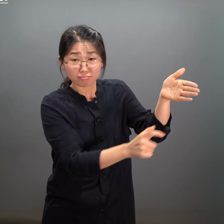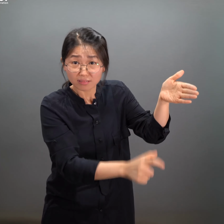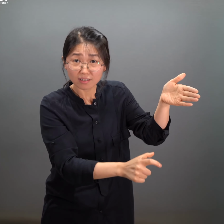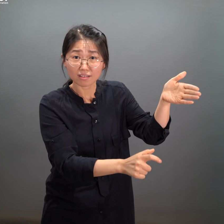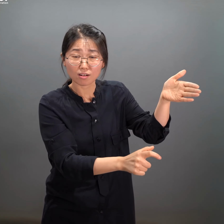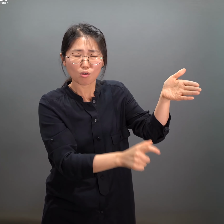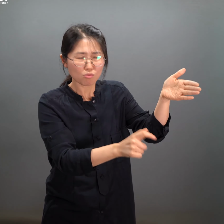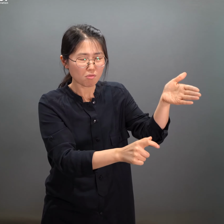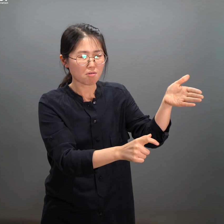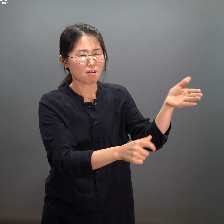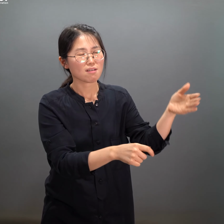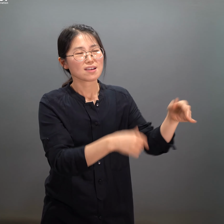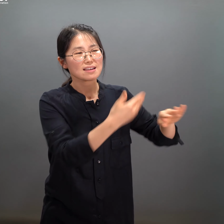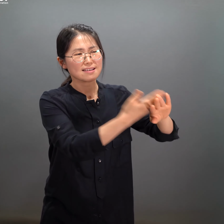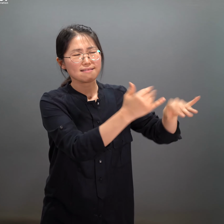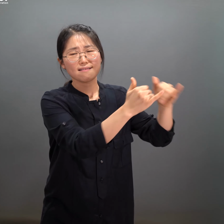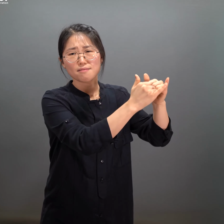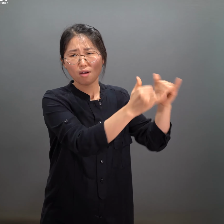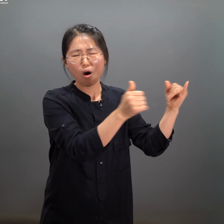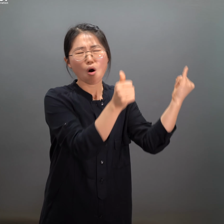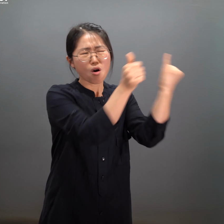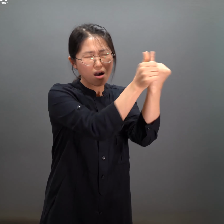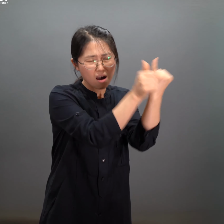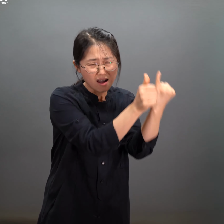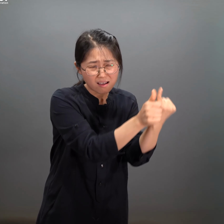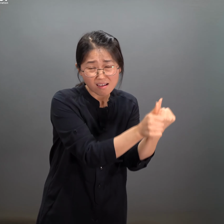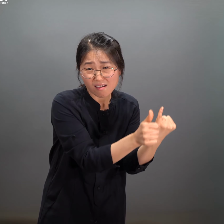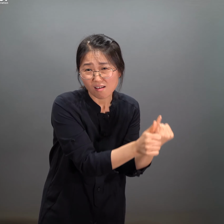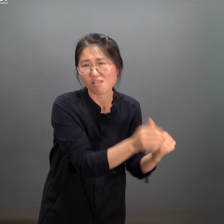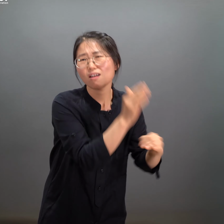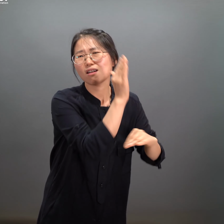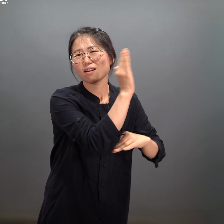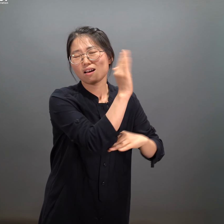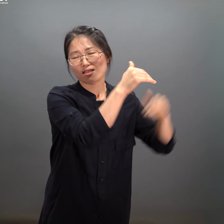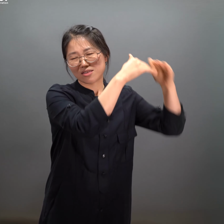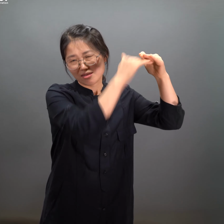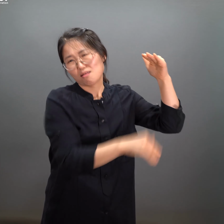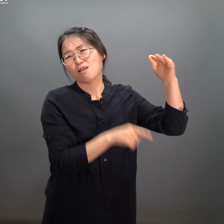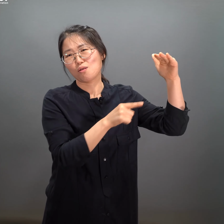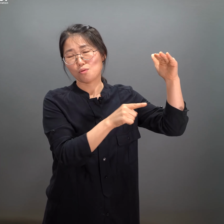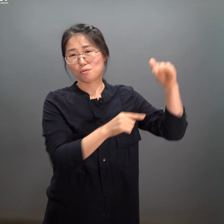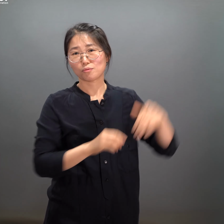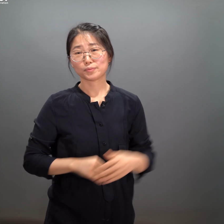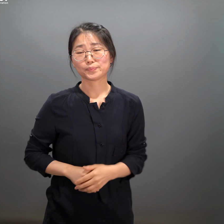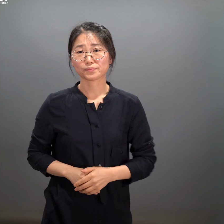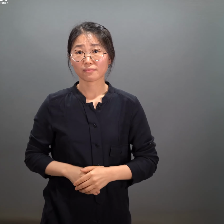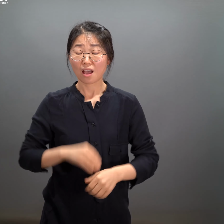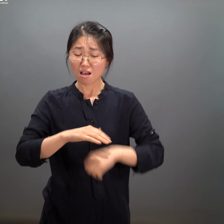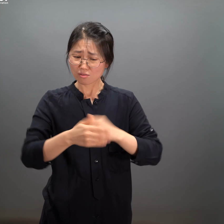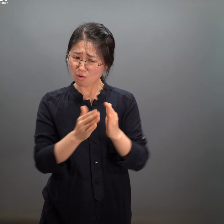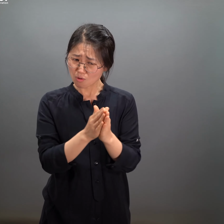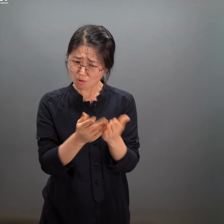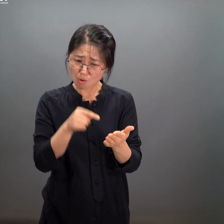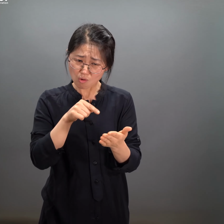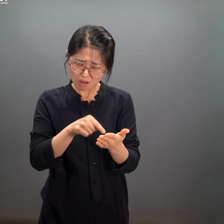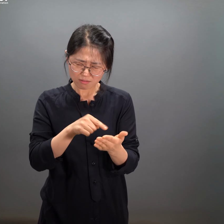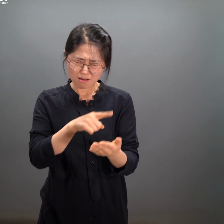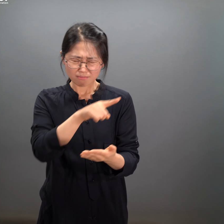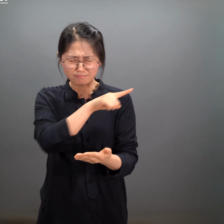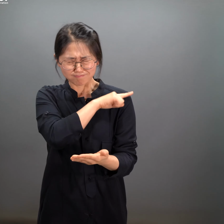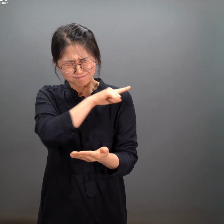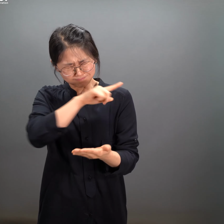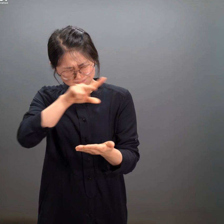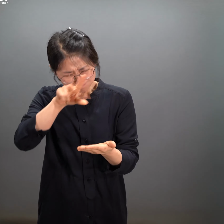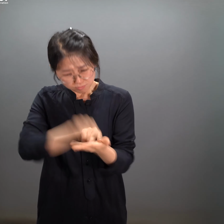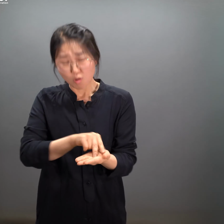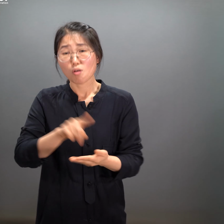나열하고는 그 이방 민족과 결혼한 이야기를 하고 있어요. 성경을 통틀어서 가장